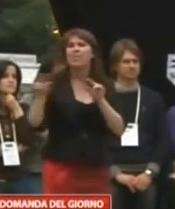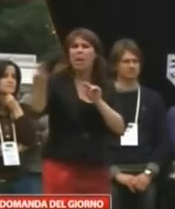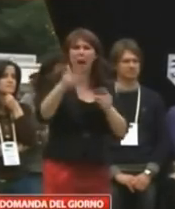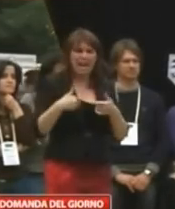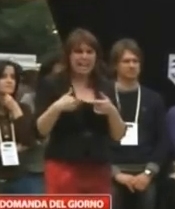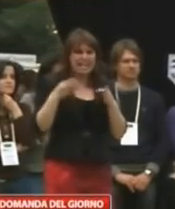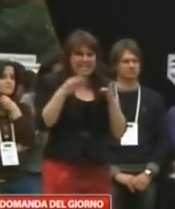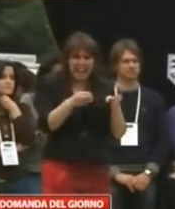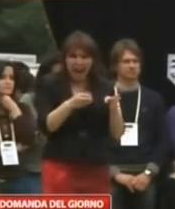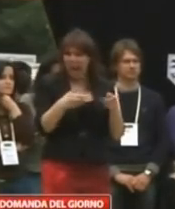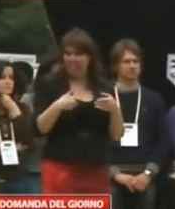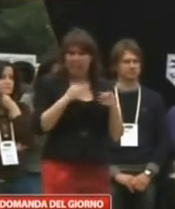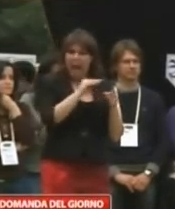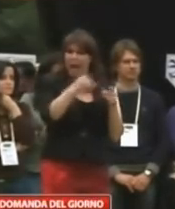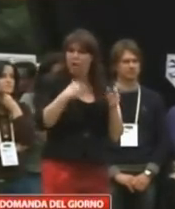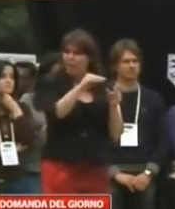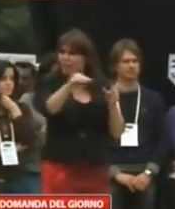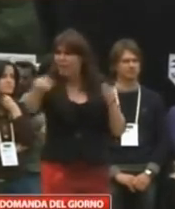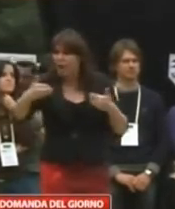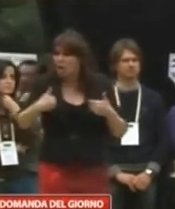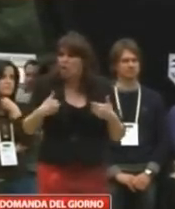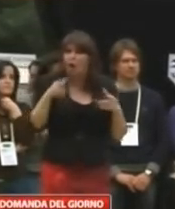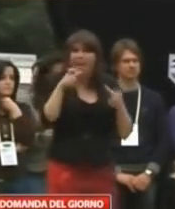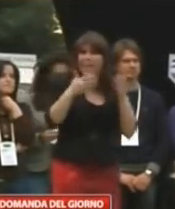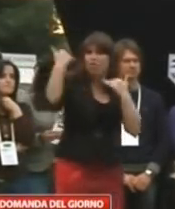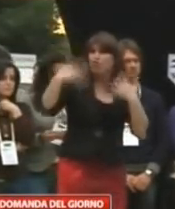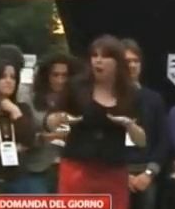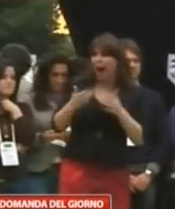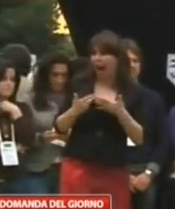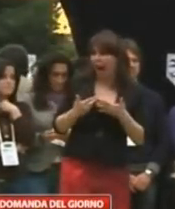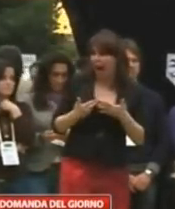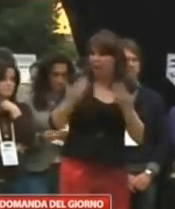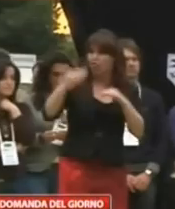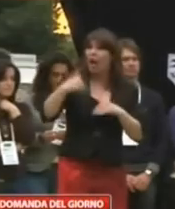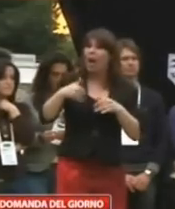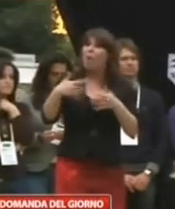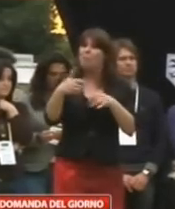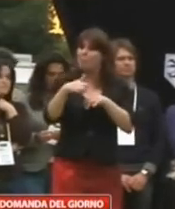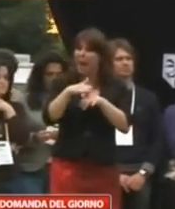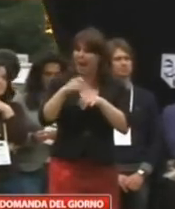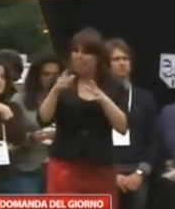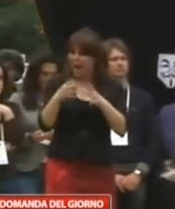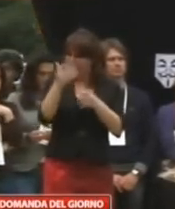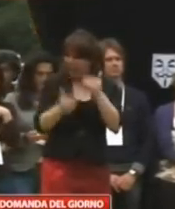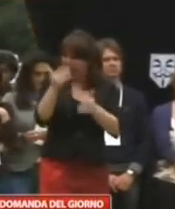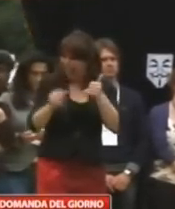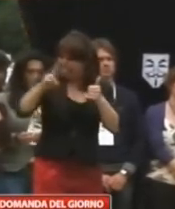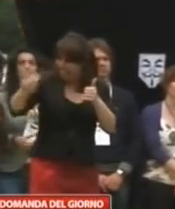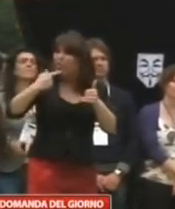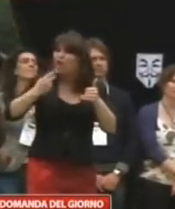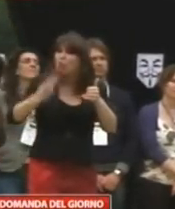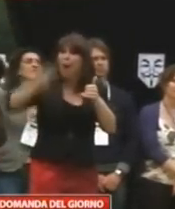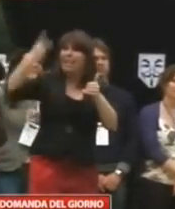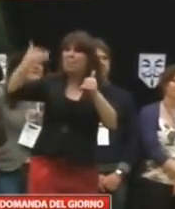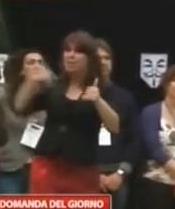nelle strade? Io non sono cambiato, sono sempre quello lì, gridavo 2 anni prima della Parmalat, guardate di non comprare che è fallita